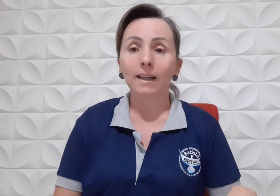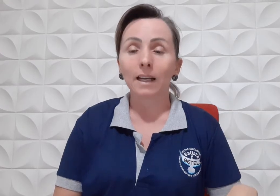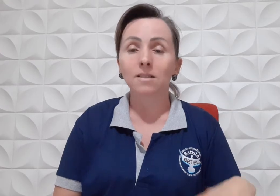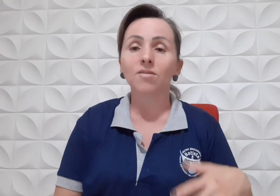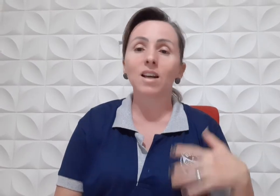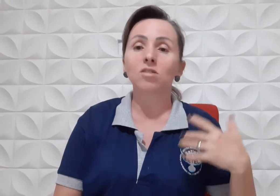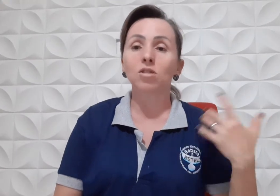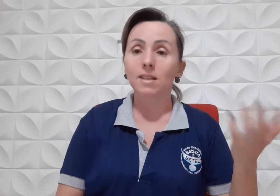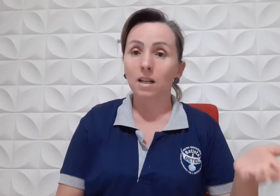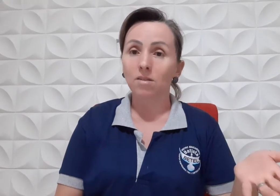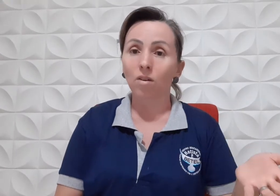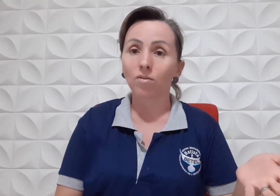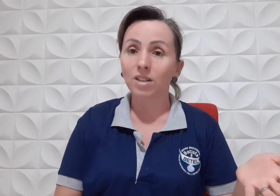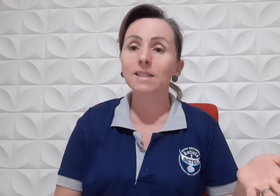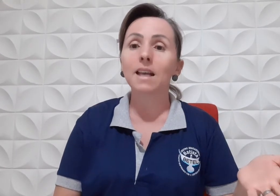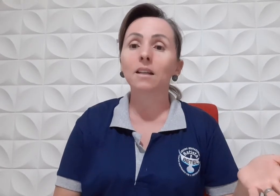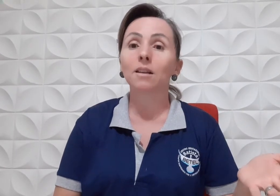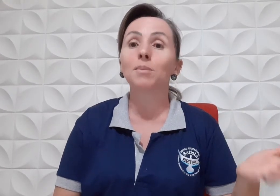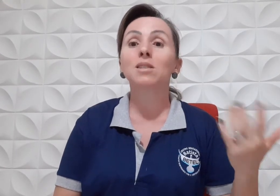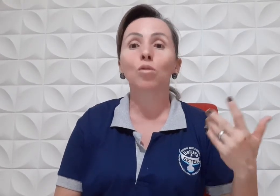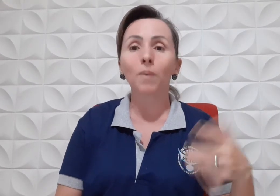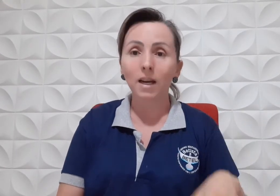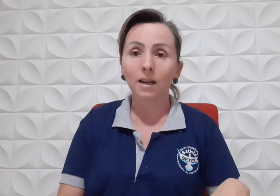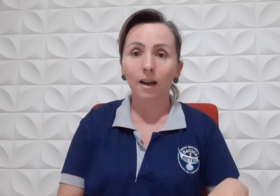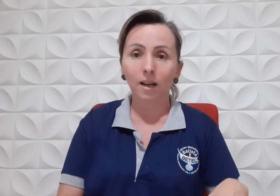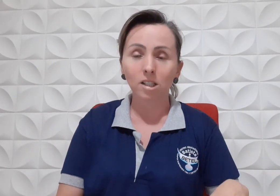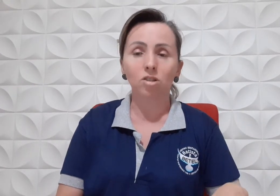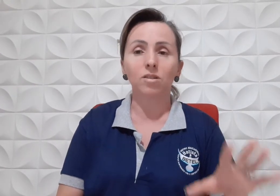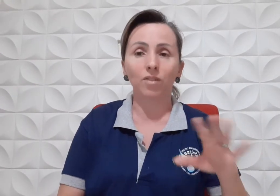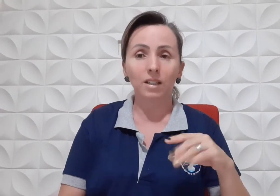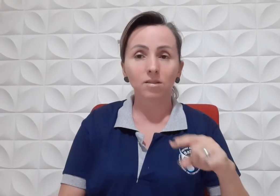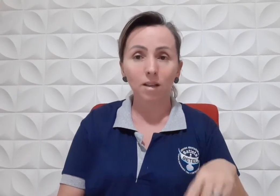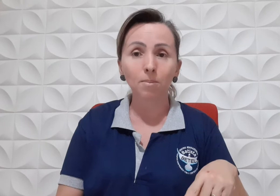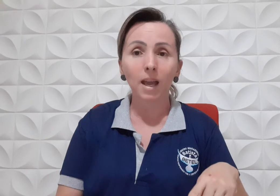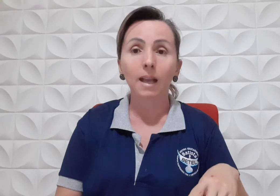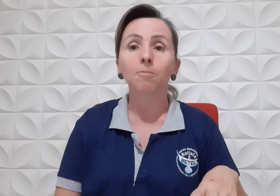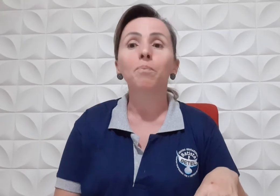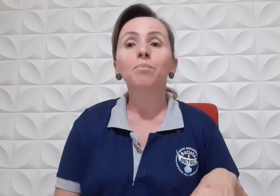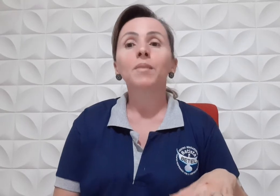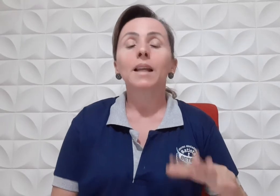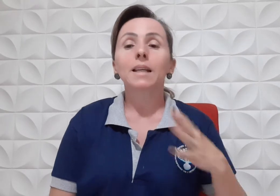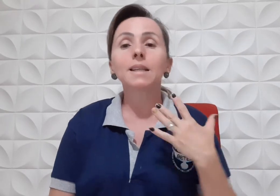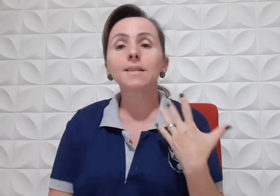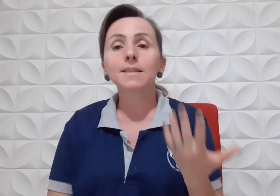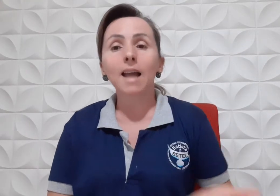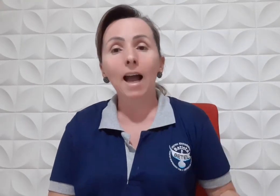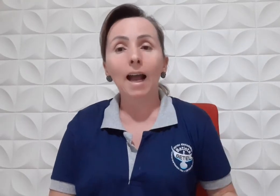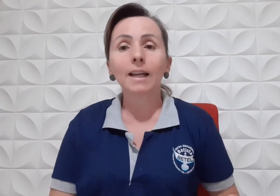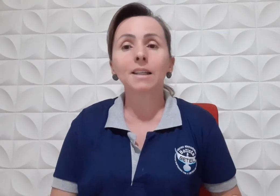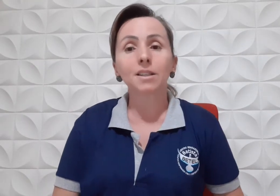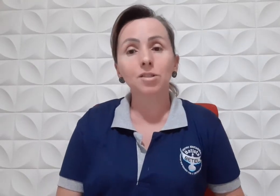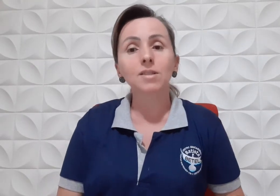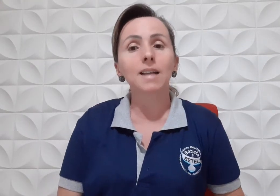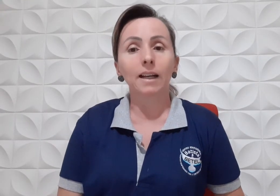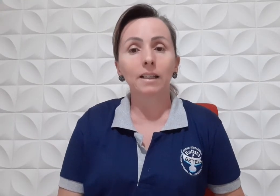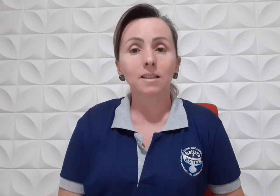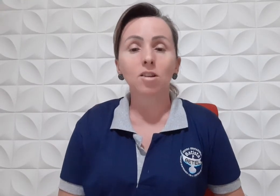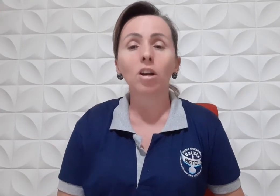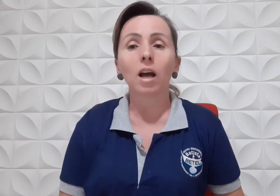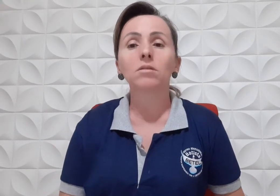aquelas invasões que eles vão fazendo. Mas Uberlândia, já falei isso também, está em destaque nacional